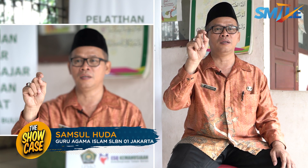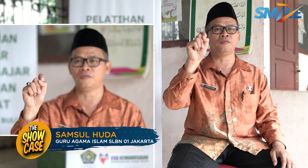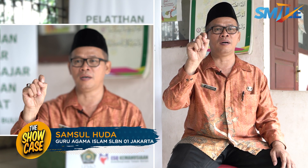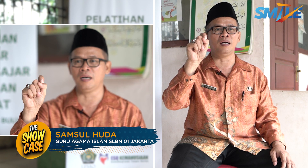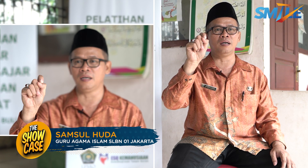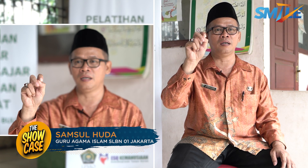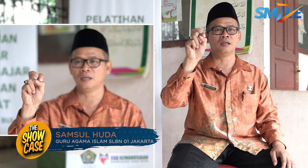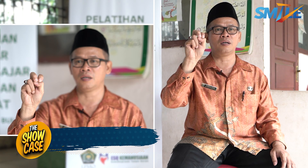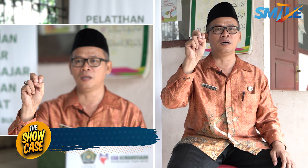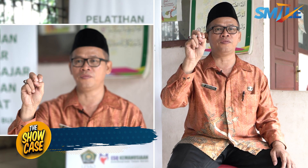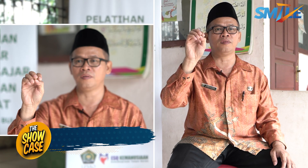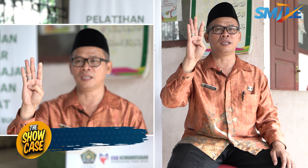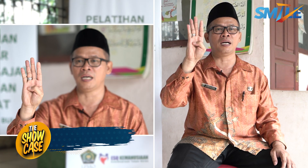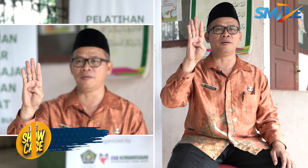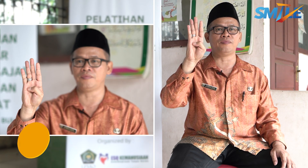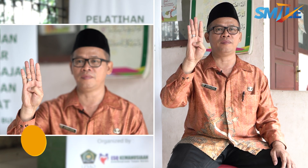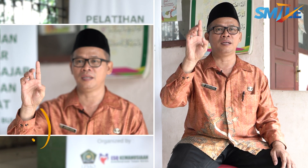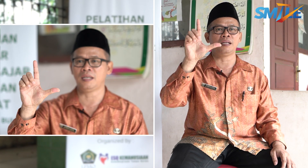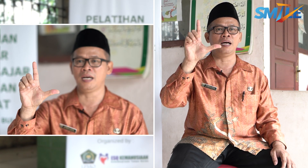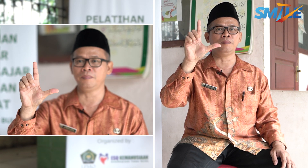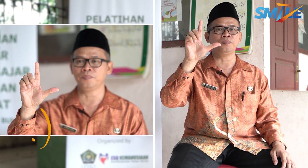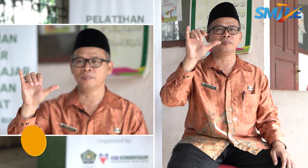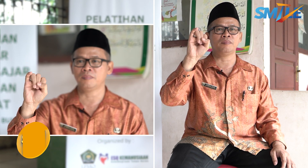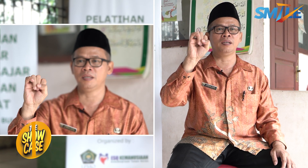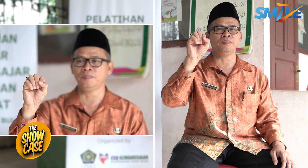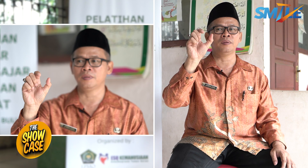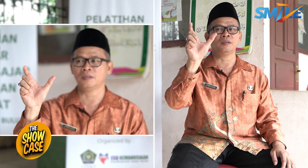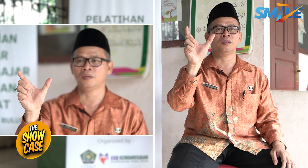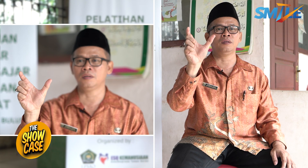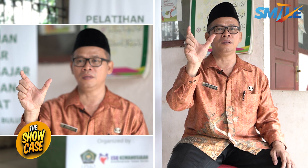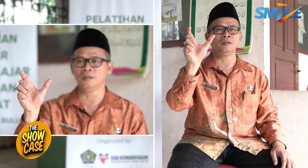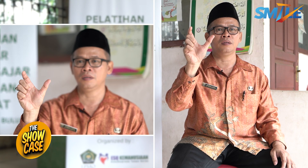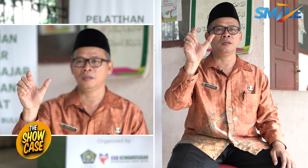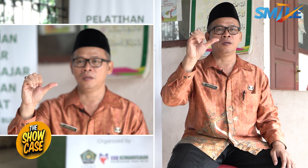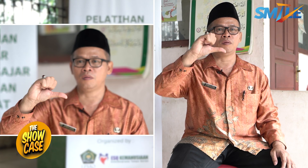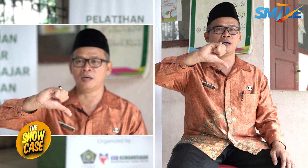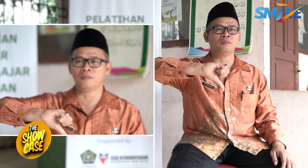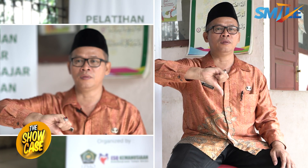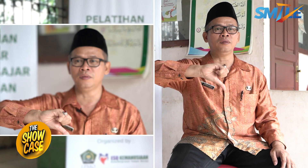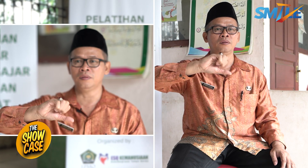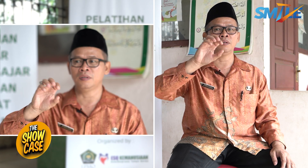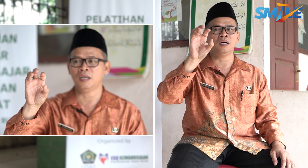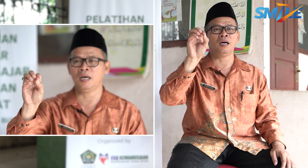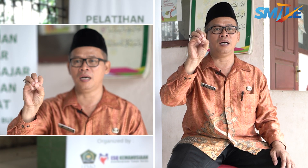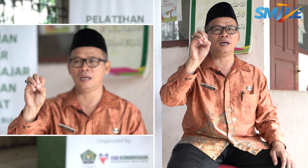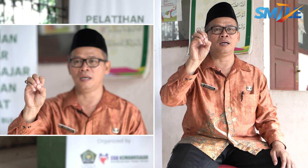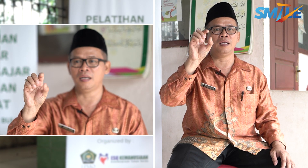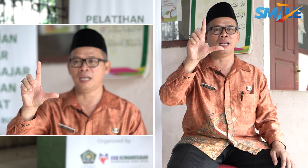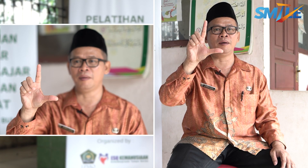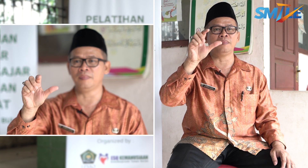fa, kof, kaf, lam, mim, nun, wawu, ha, lam,